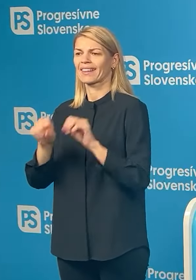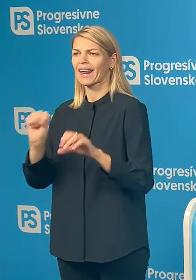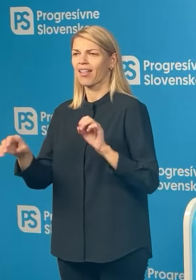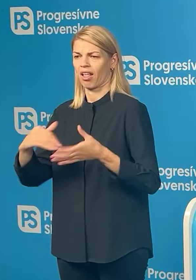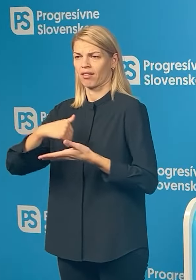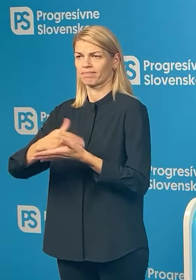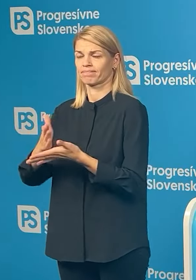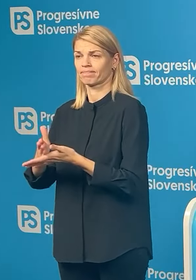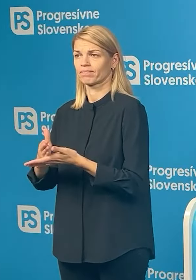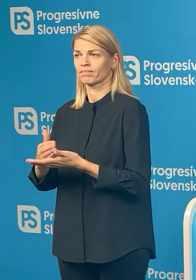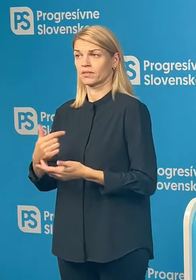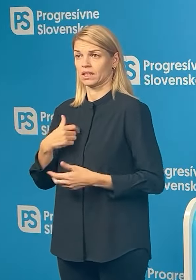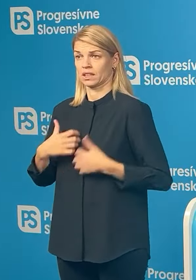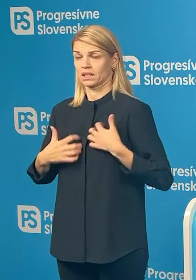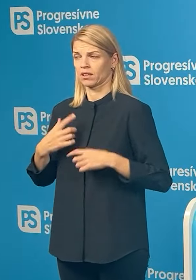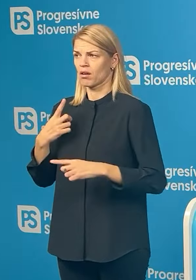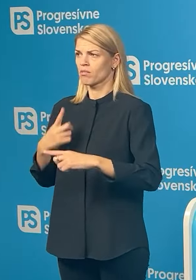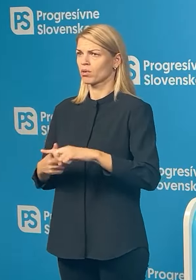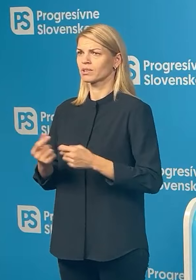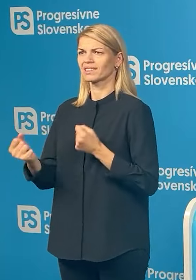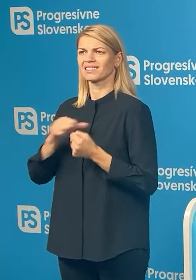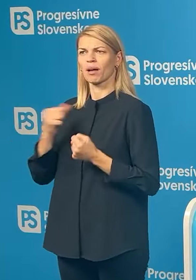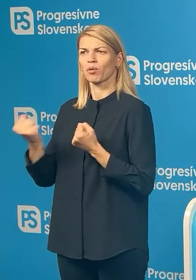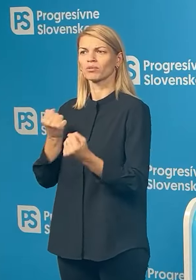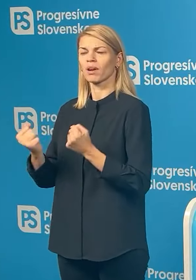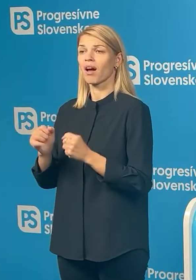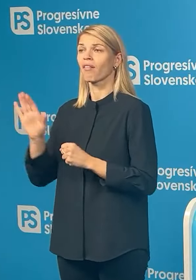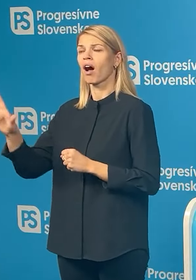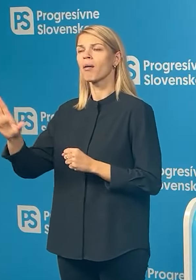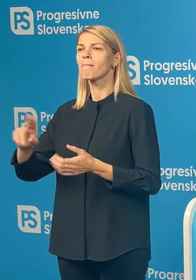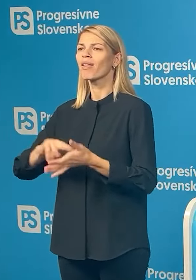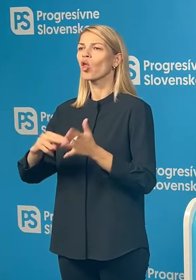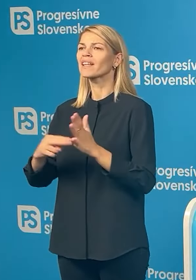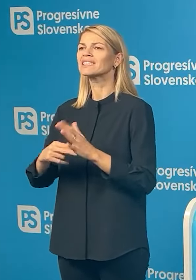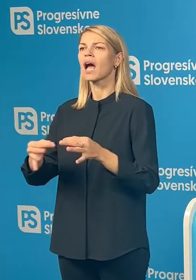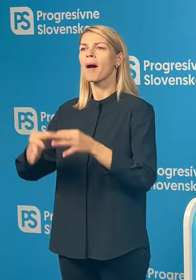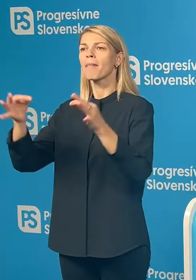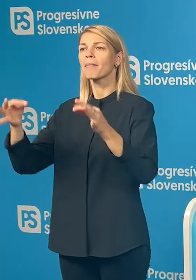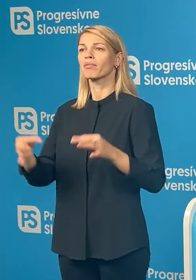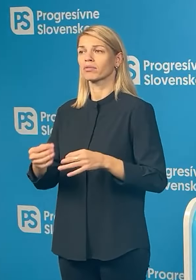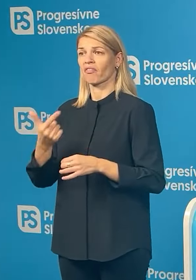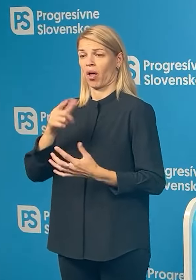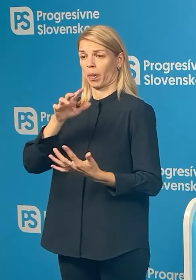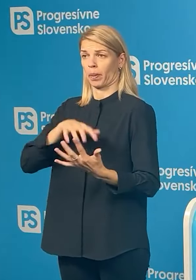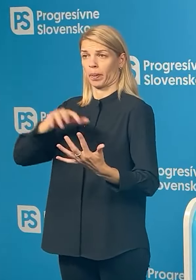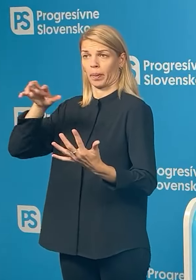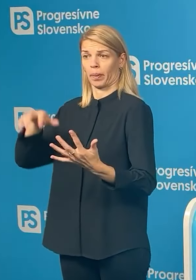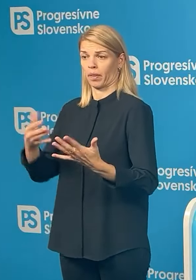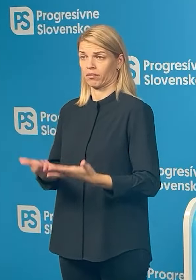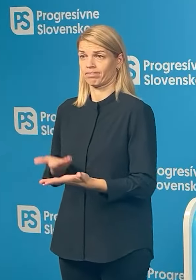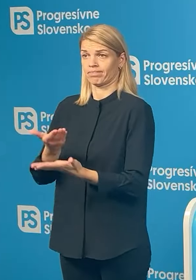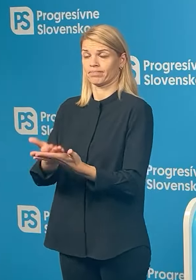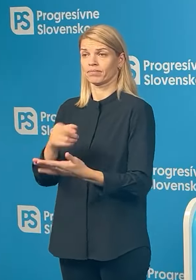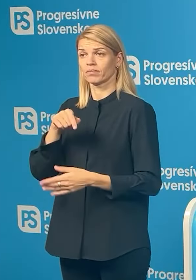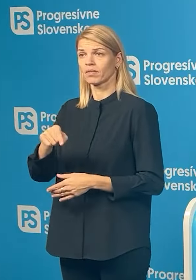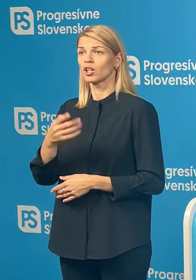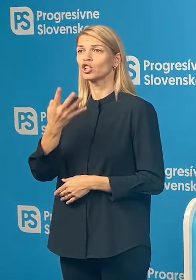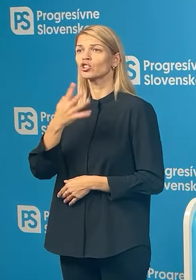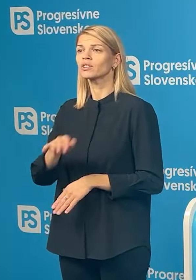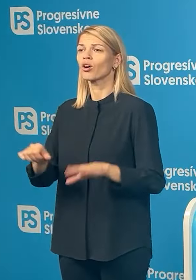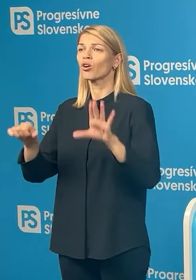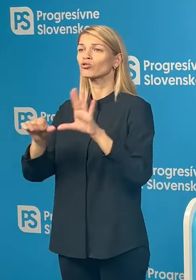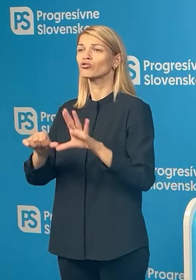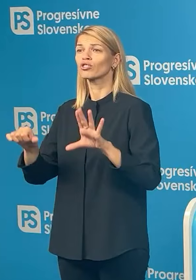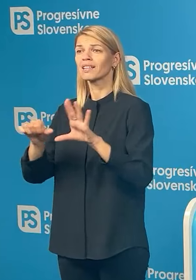samosprávy pobúril svojou v úvodzovkách metodickou príručkou, ktorá obsiahla ani nie dve A4. Je to 466 slov, na